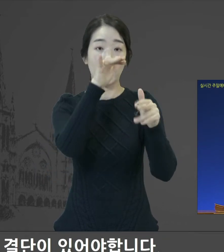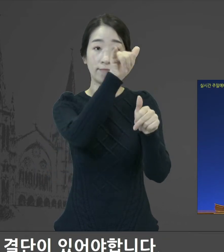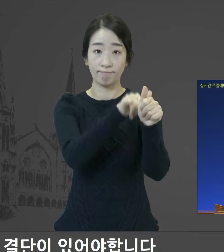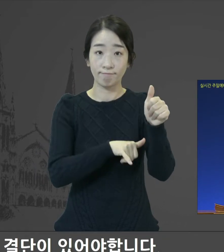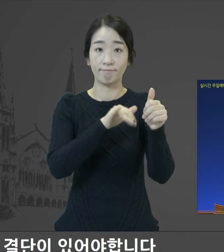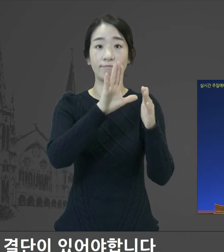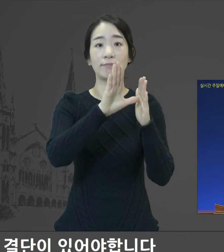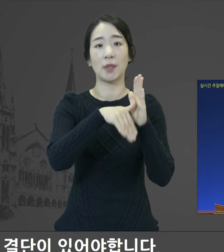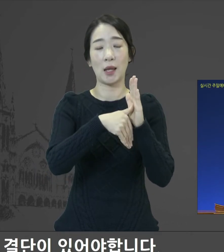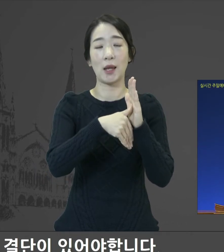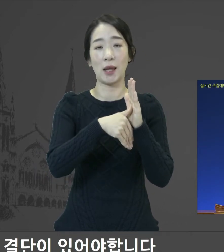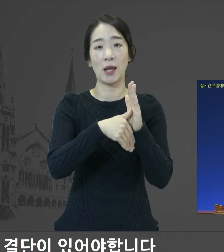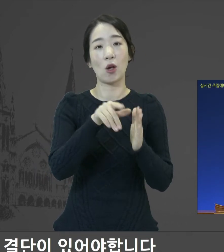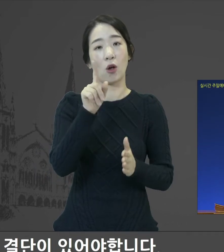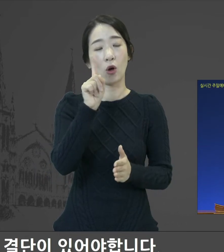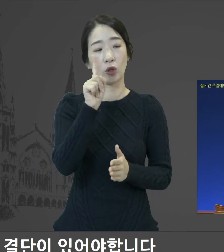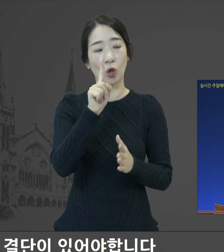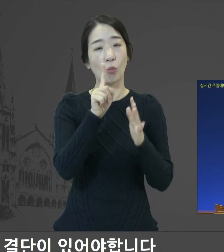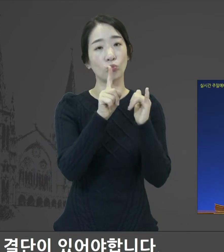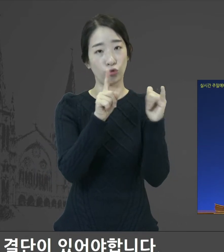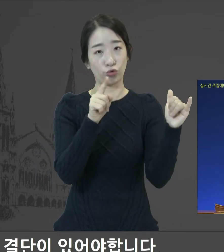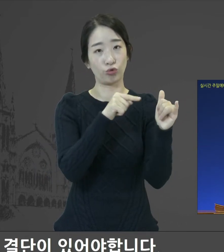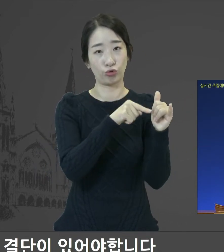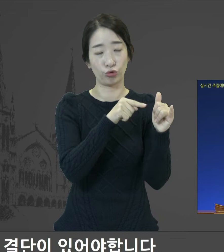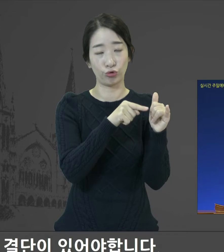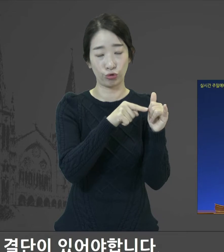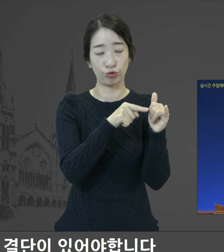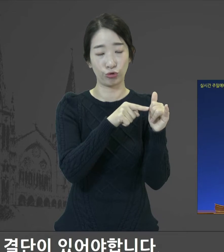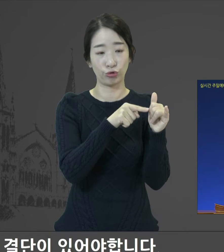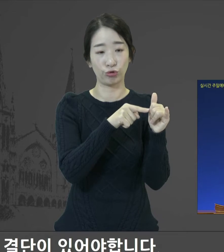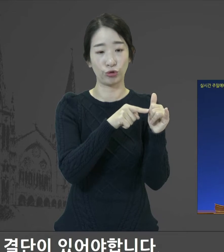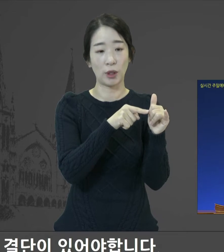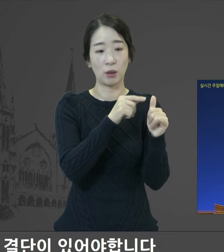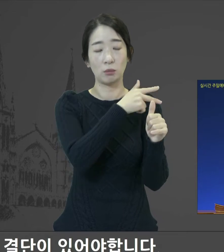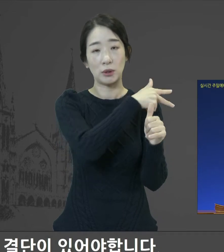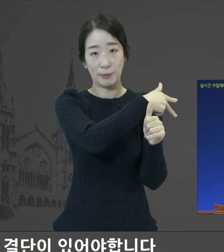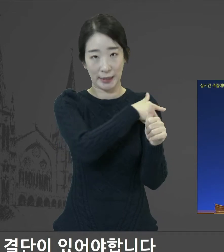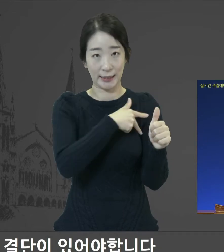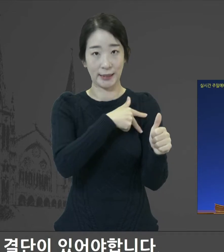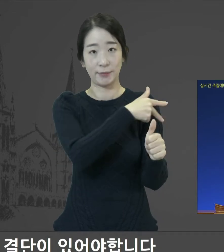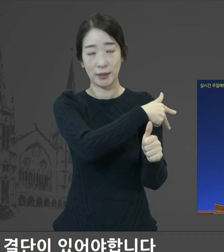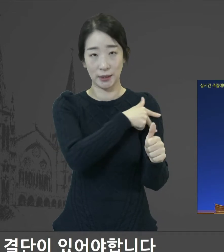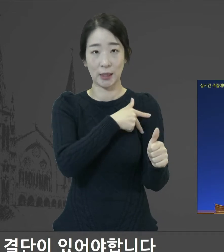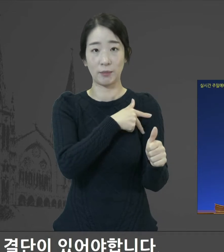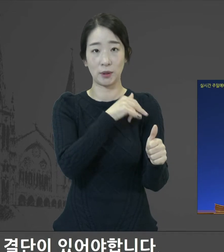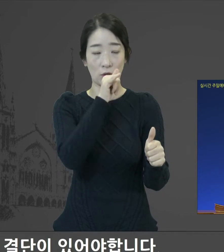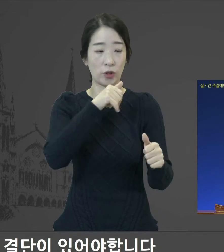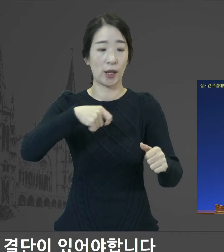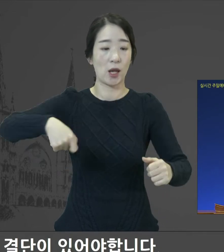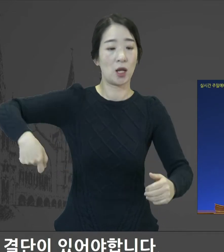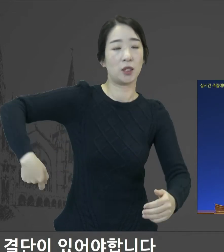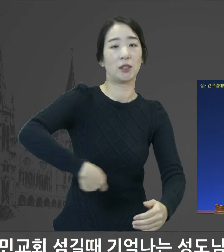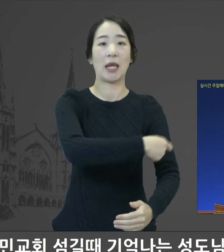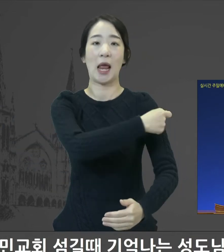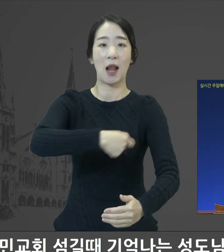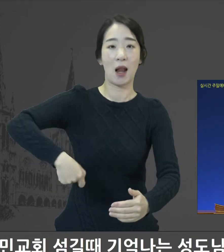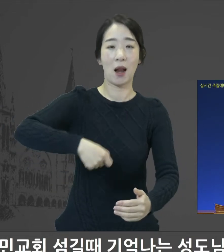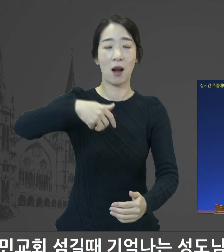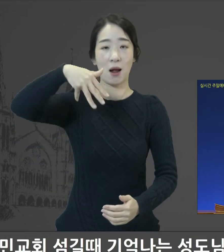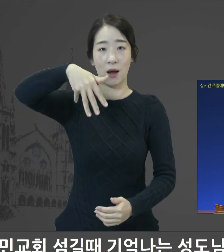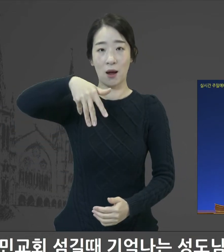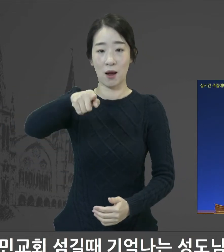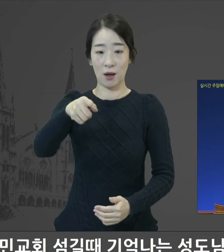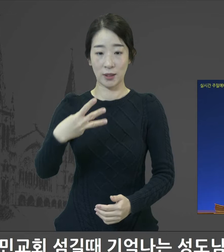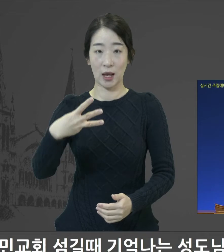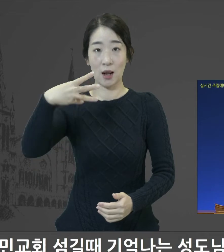성도님이 한 분 계셨어요. 저랑 거의 비슷한 연배의 집사님이셨는데 당시에 이분은 첼로 전공입니다. 첼로를 제법